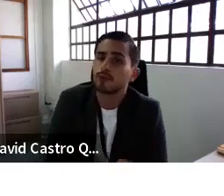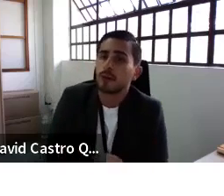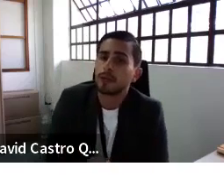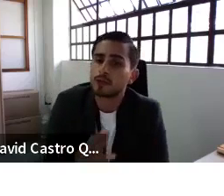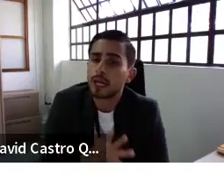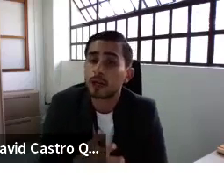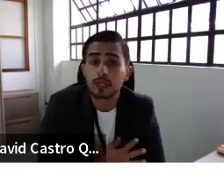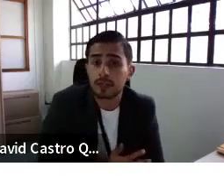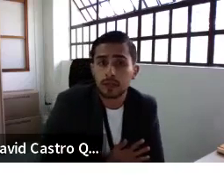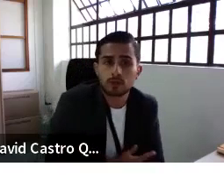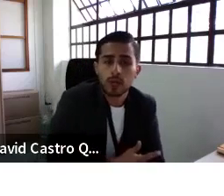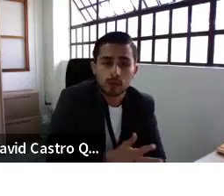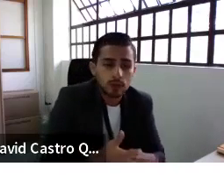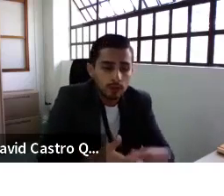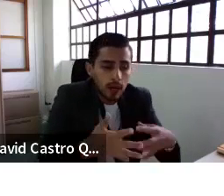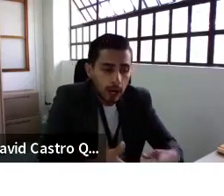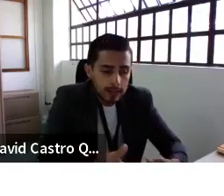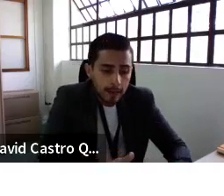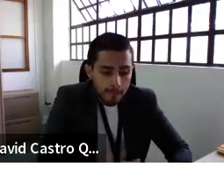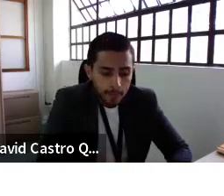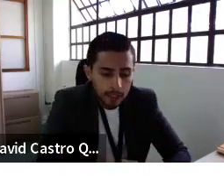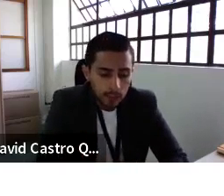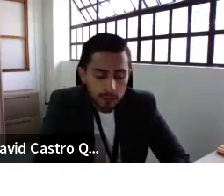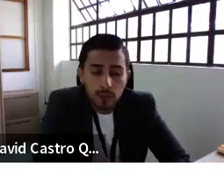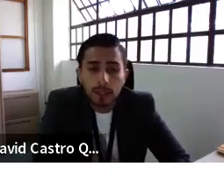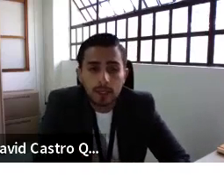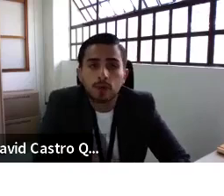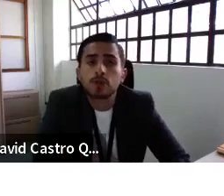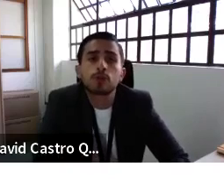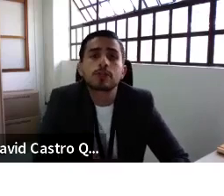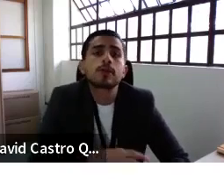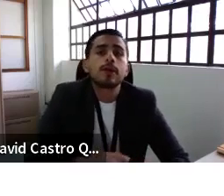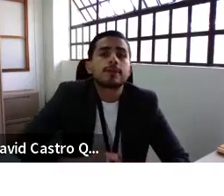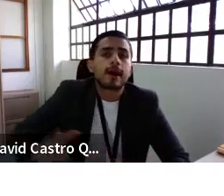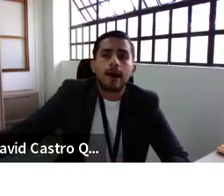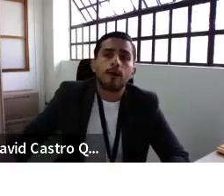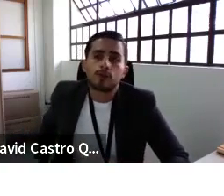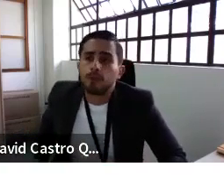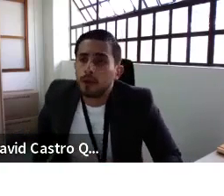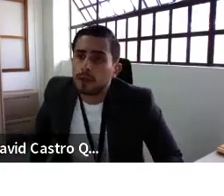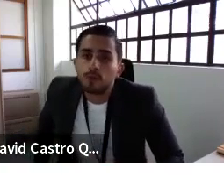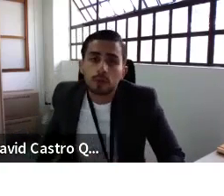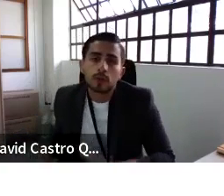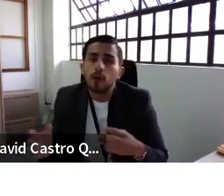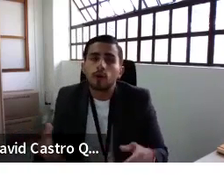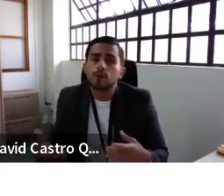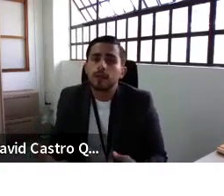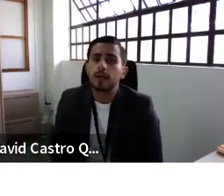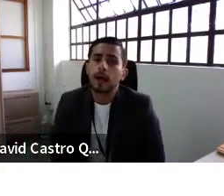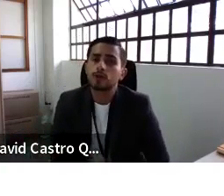fundamentos éticos y estéticos o sea eso tiene una base y tiene una fundamentación esto no es sacado del sombrero ni es un montón de locos dedicados